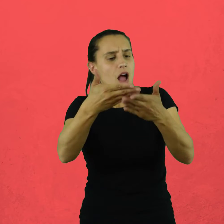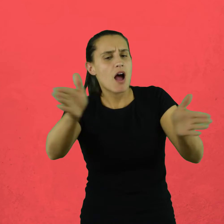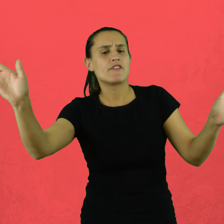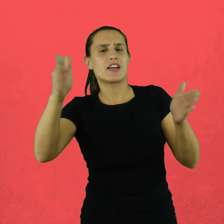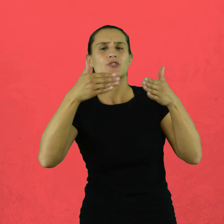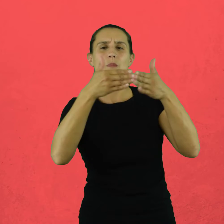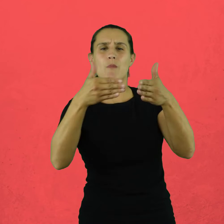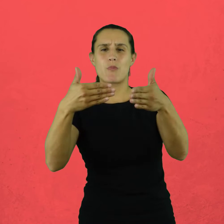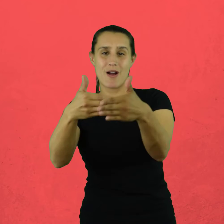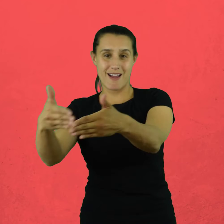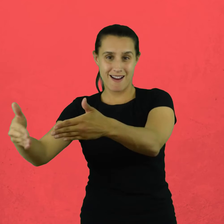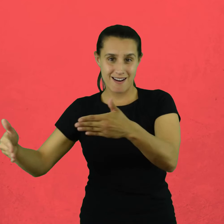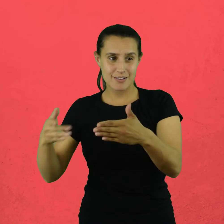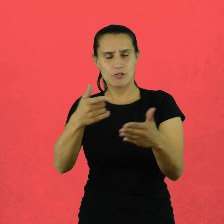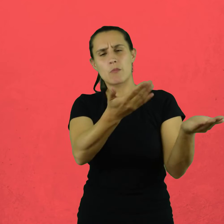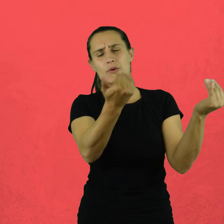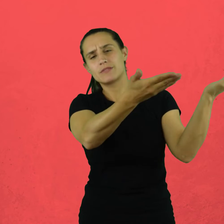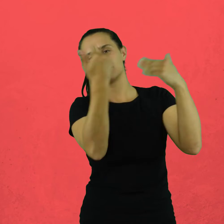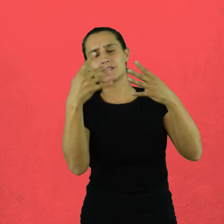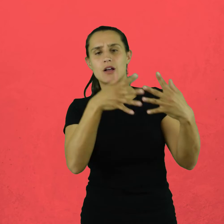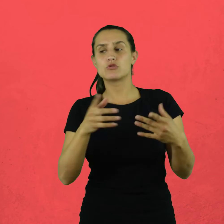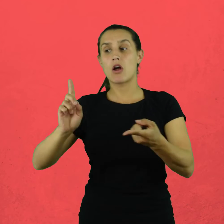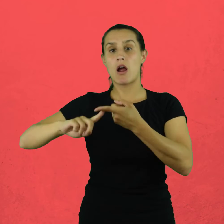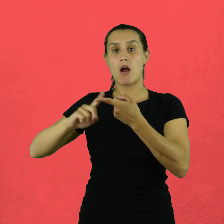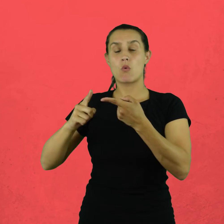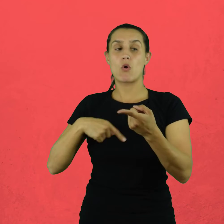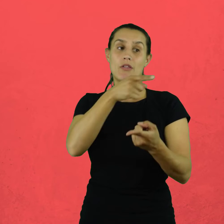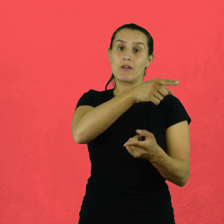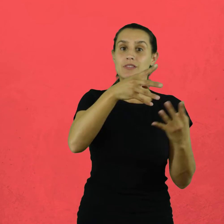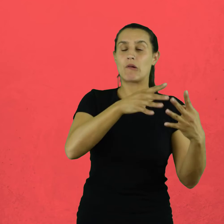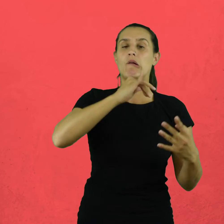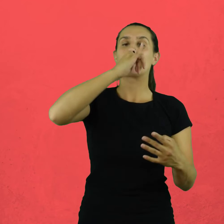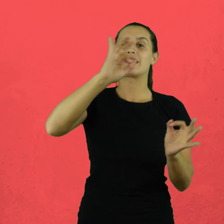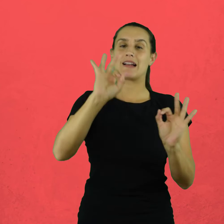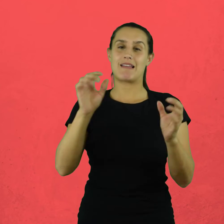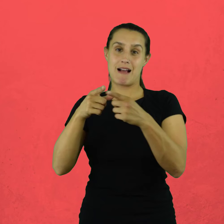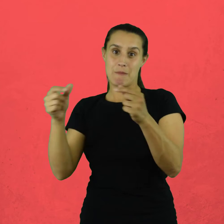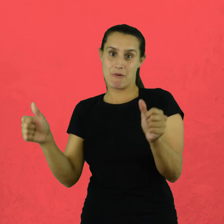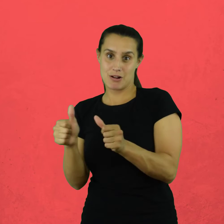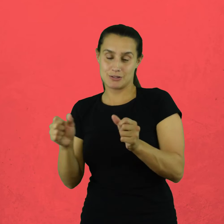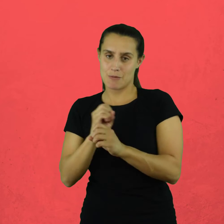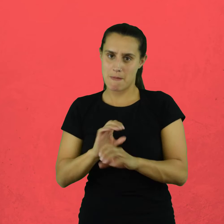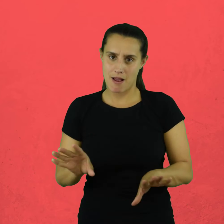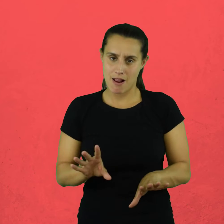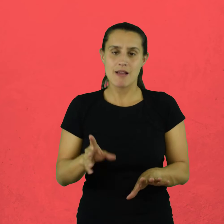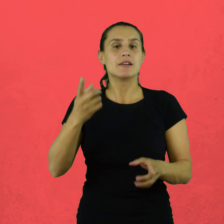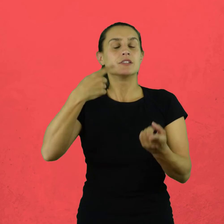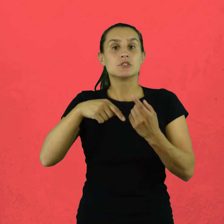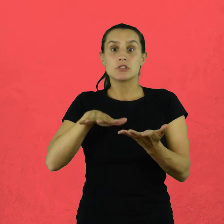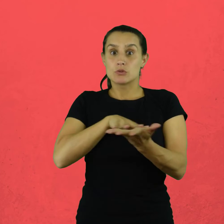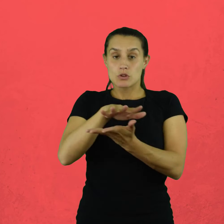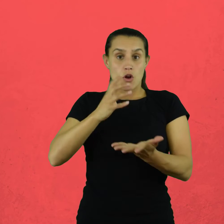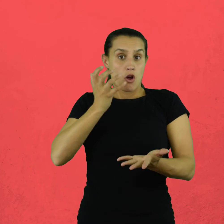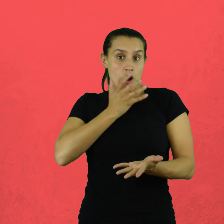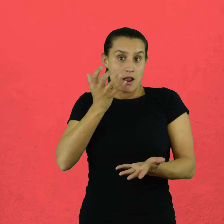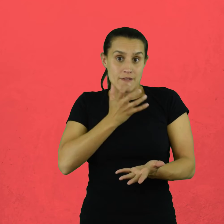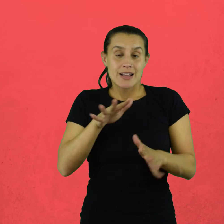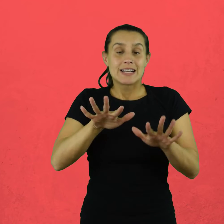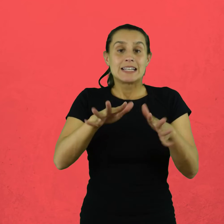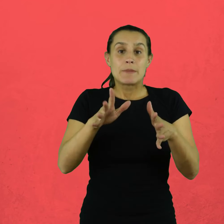a costear las bases americanas y a permitir la entrada en sus puertos de barcos norteamericanos con armamento nuclear. Uno de los